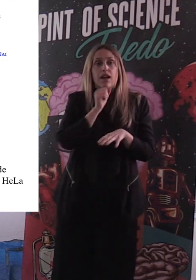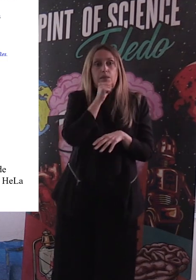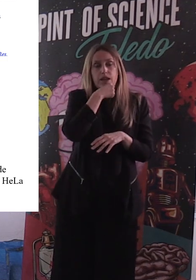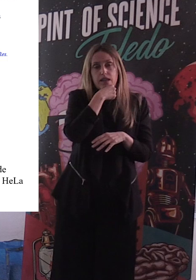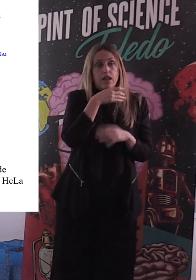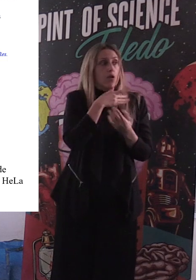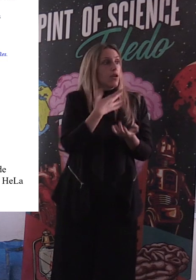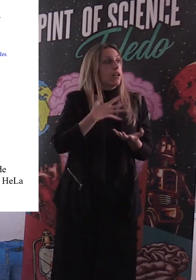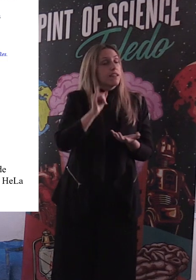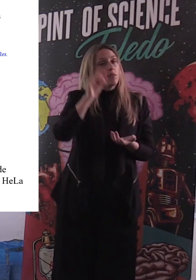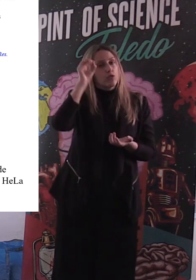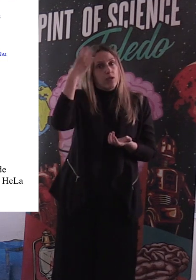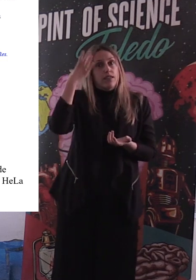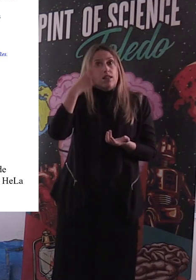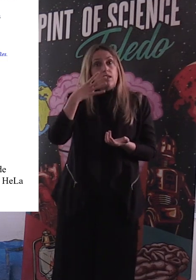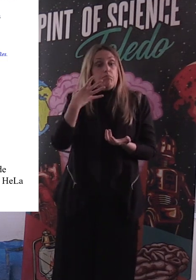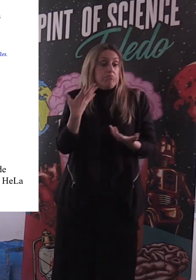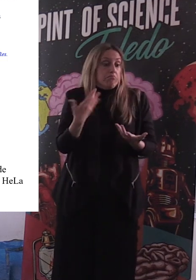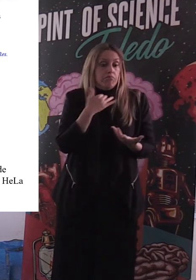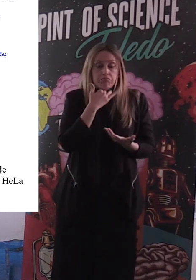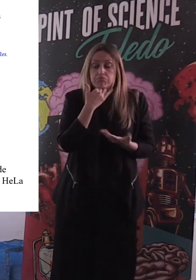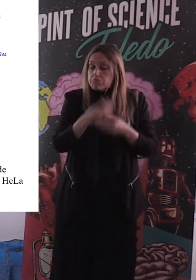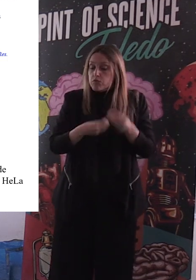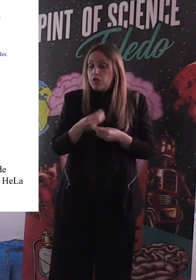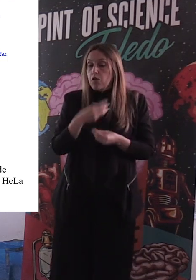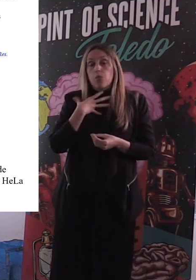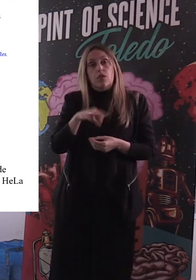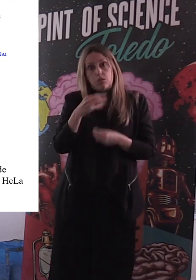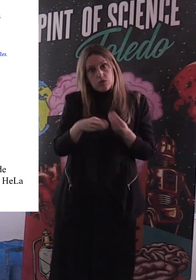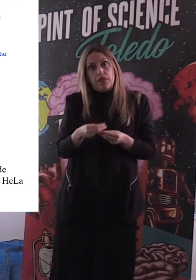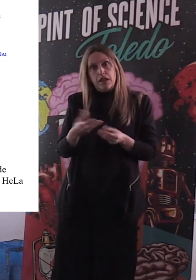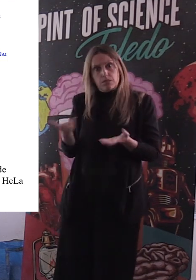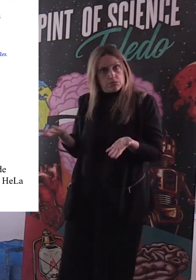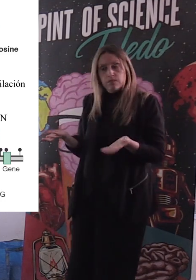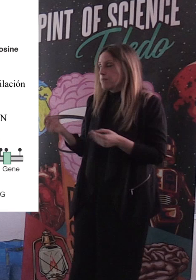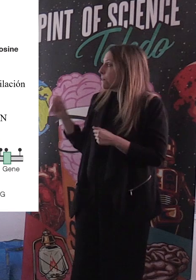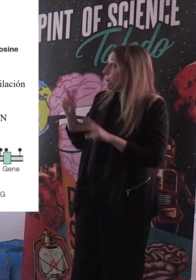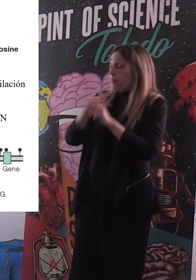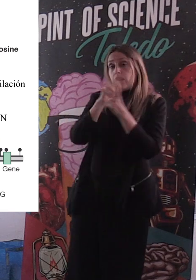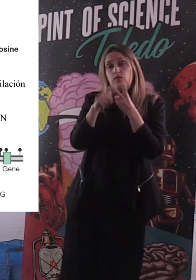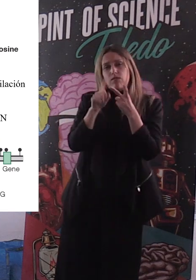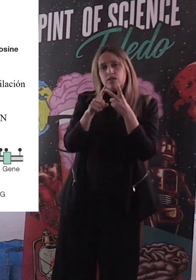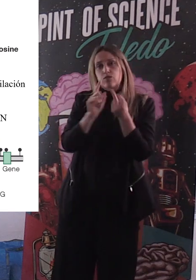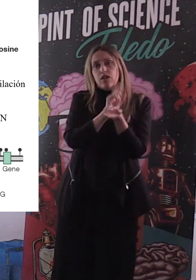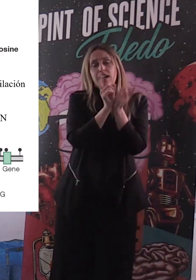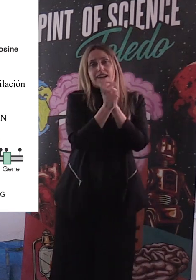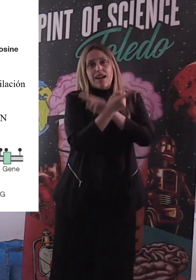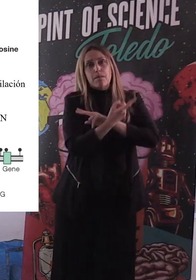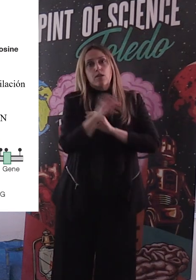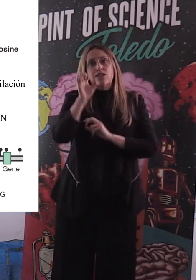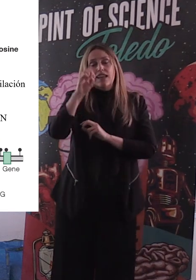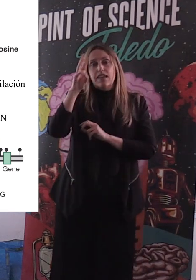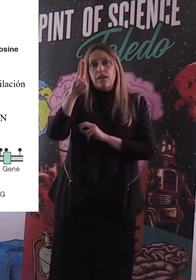idea, quizás podemos hacer algo con esto de la telomerasa. Segundo, son cambios